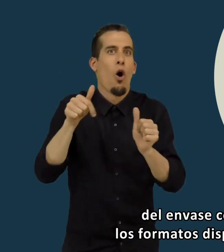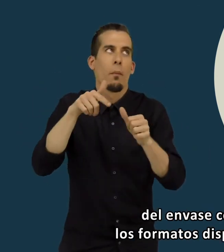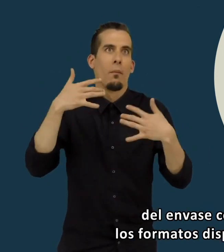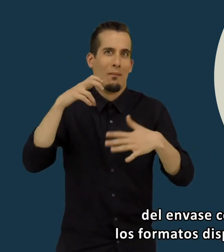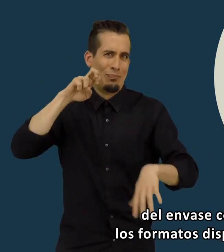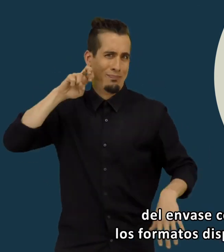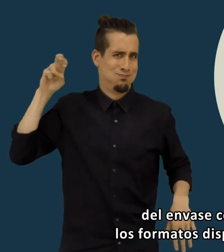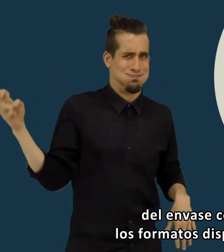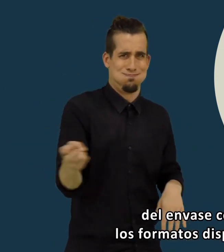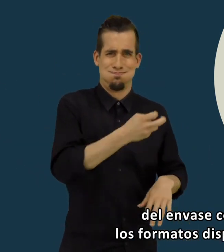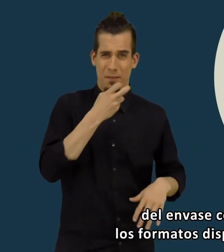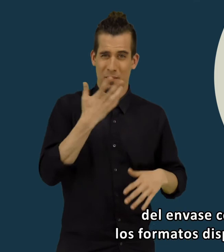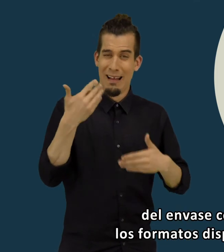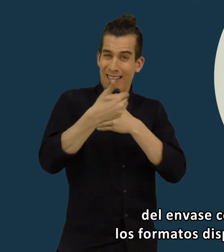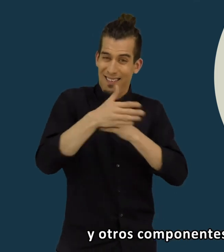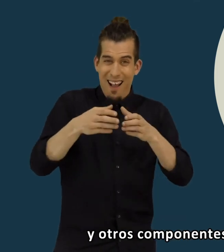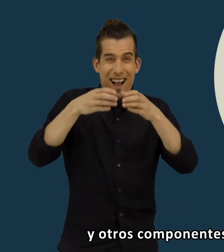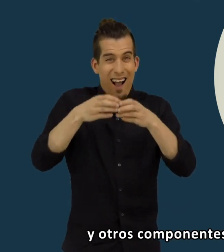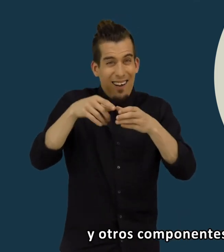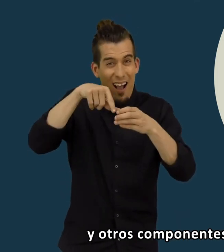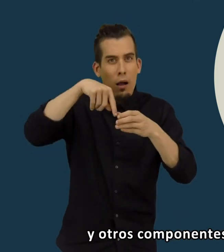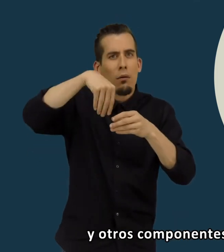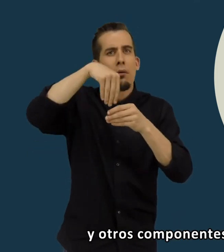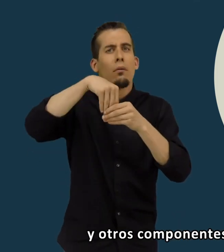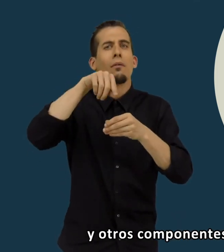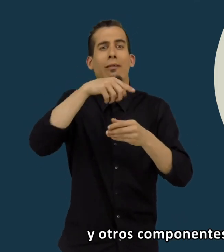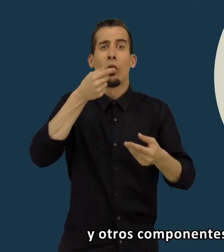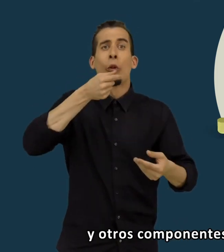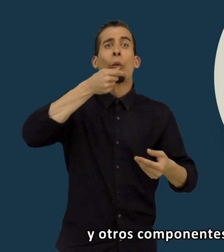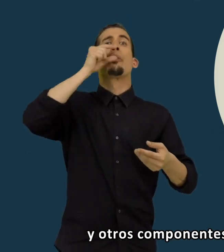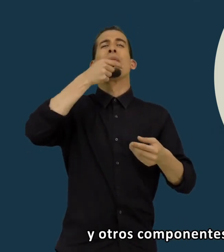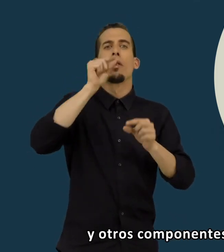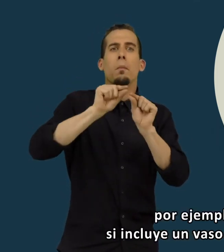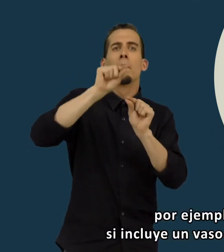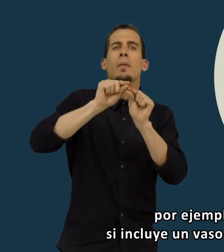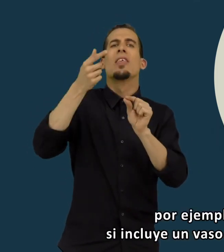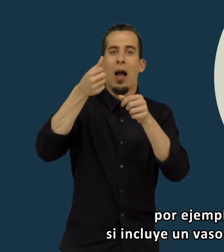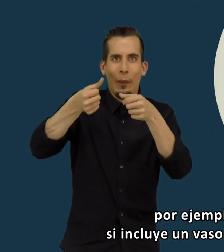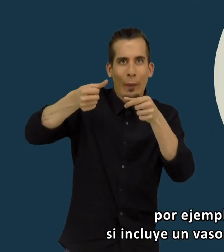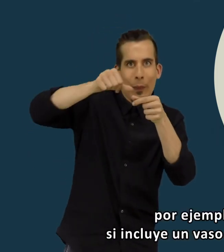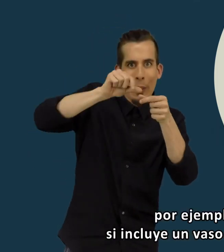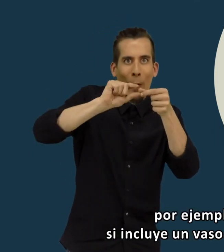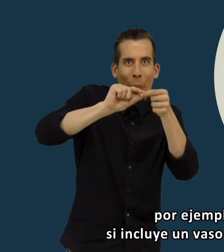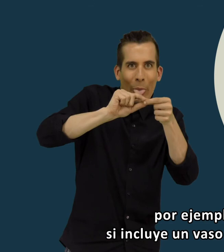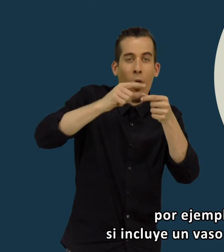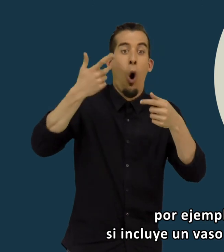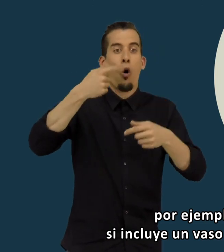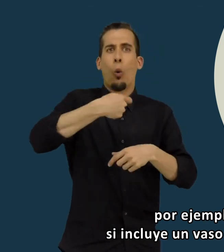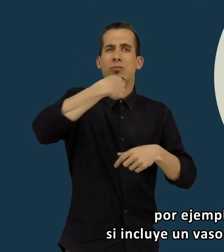disponibles, y otros componentes del envase, por ejemplo, si incluye un vaso medidor, una